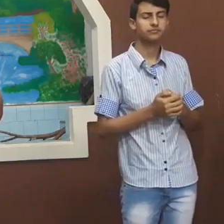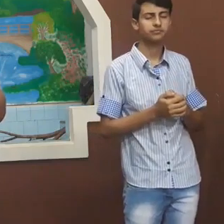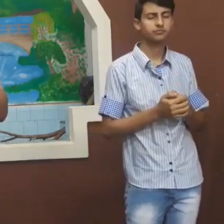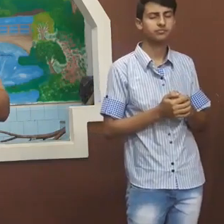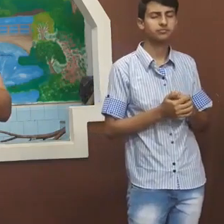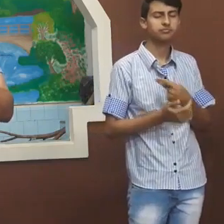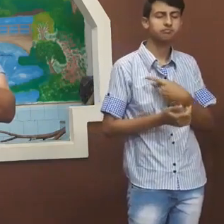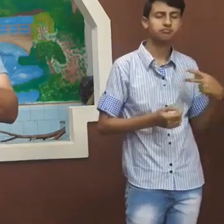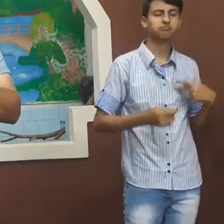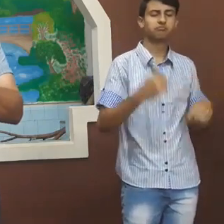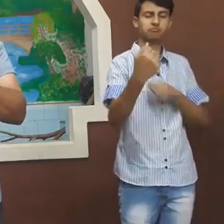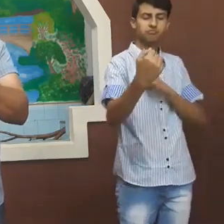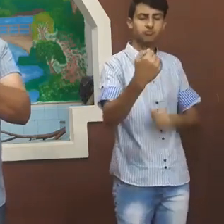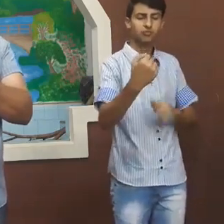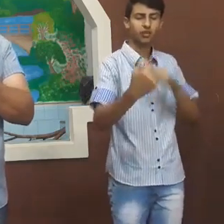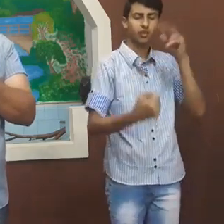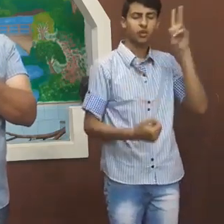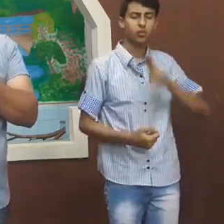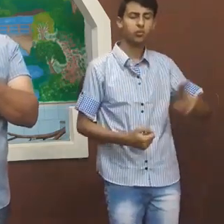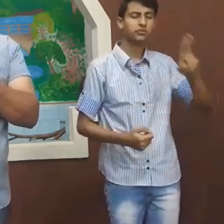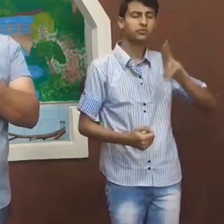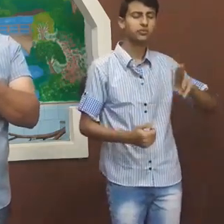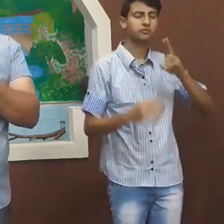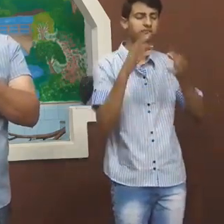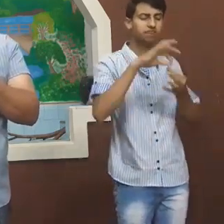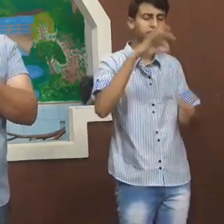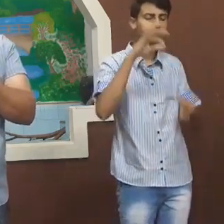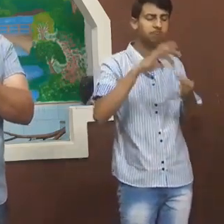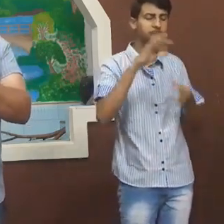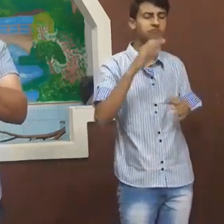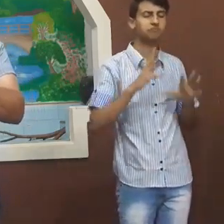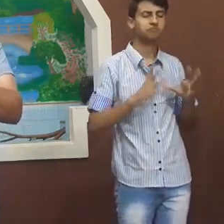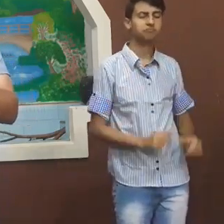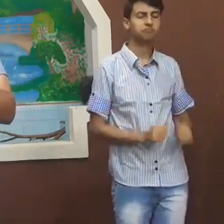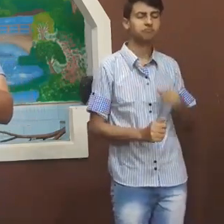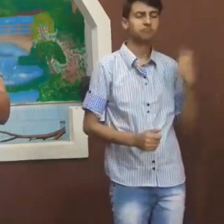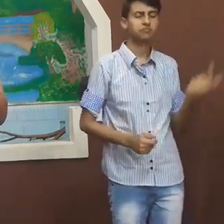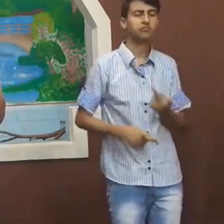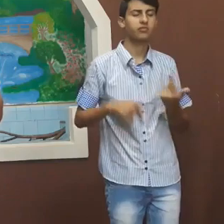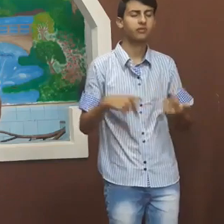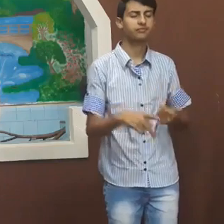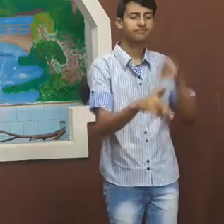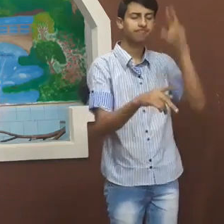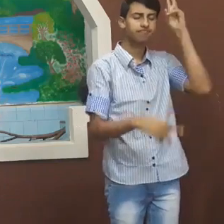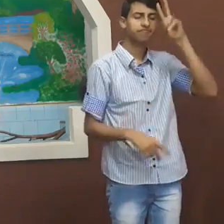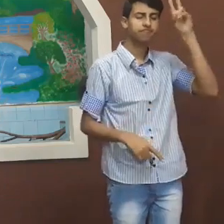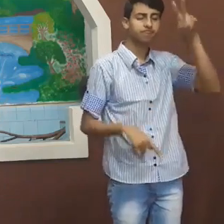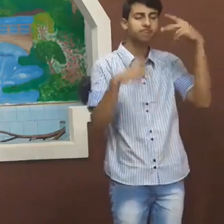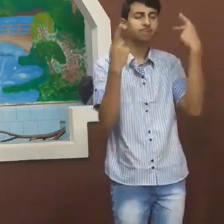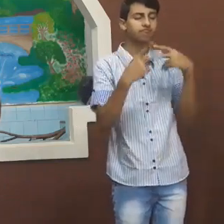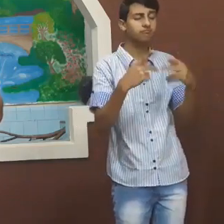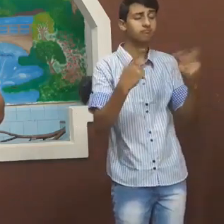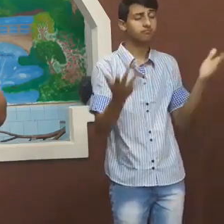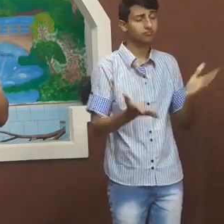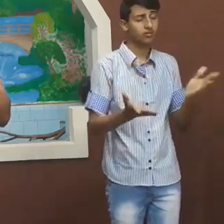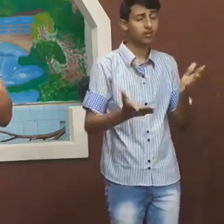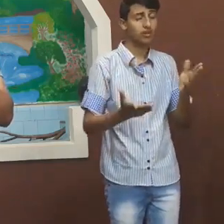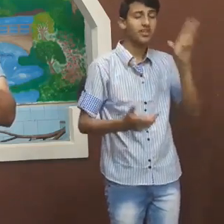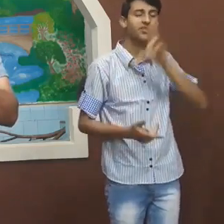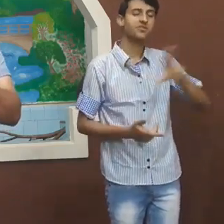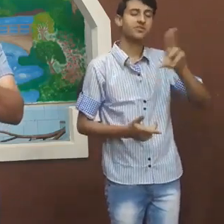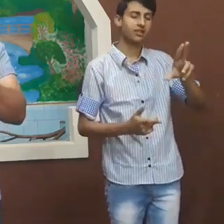pastor Aguinaldo, Senhor Deus, que foi usado pelo Espírito Santo, Senhor Deus, e que nós possamos, Pai, sempre estar lembrando, ó Pai, desta palavra, fazendo uso da